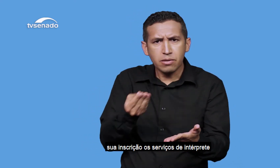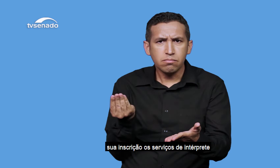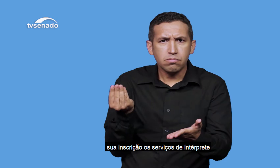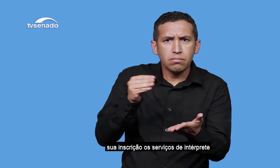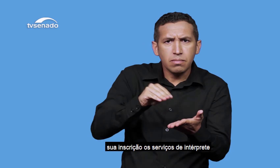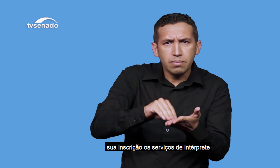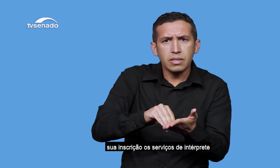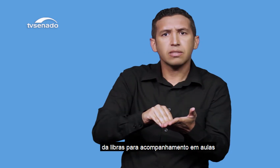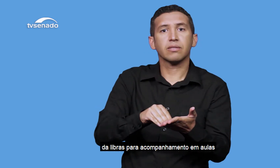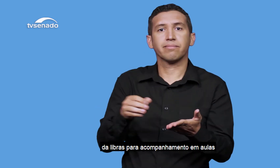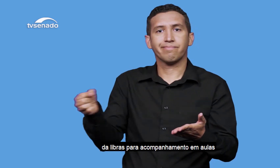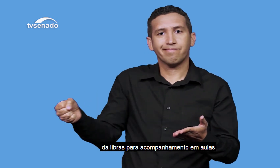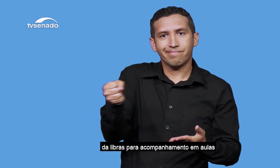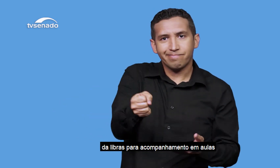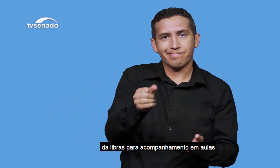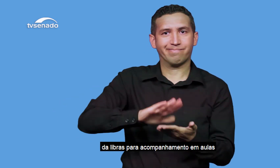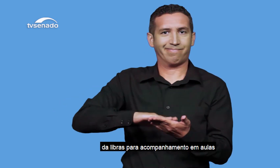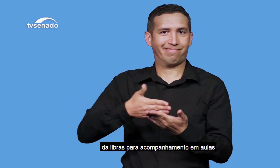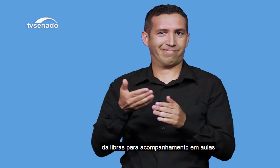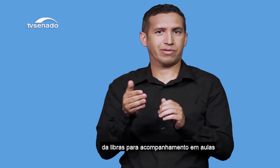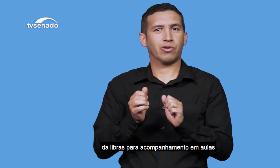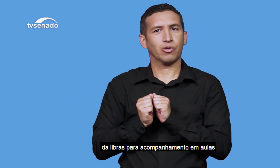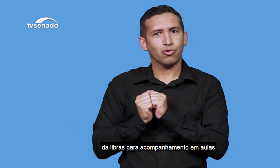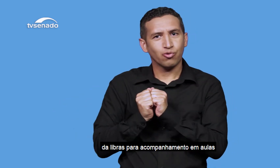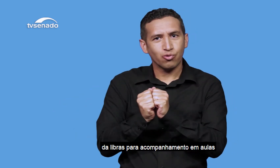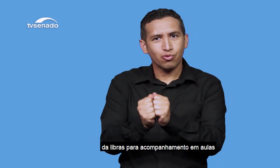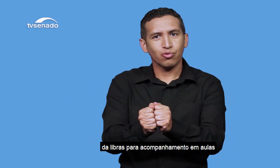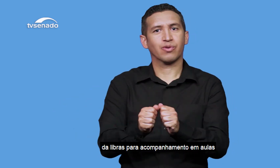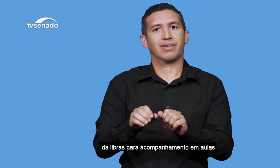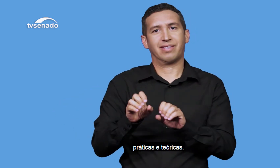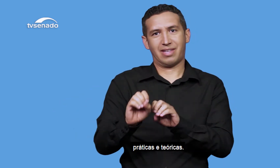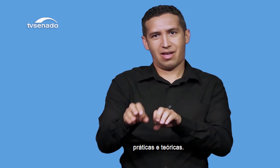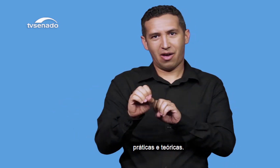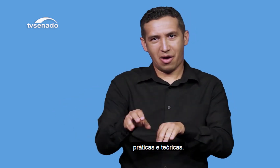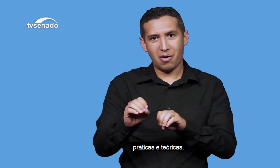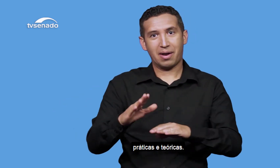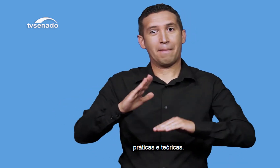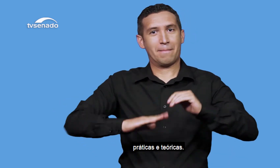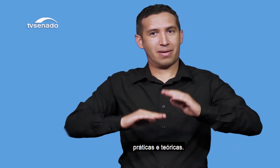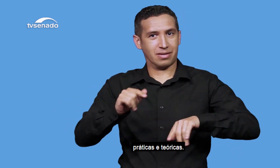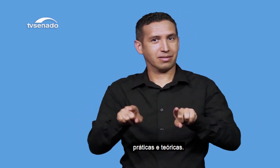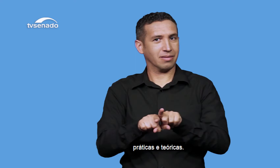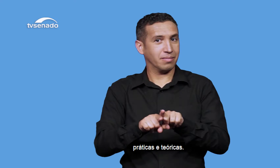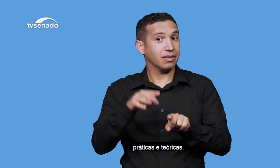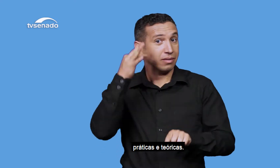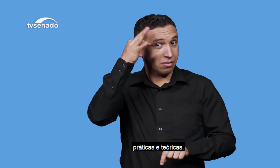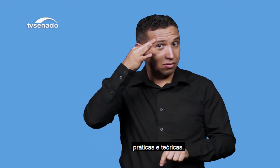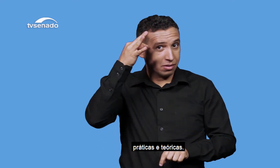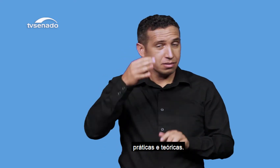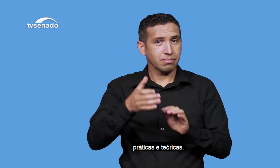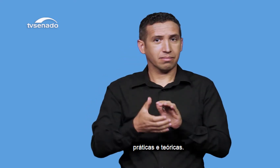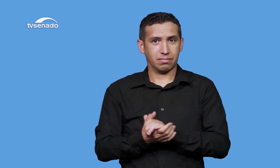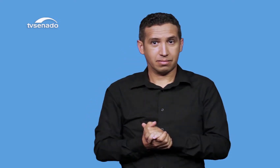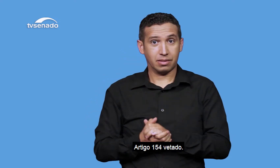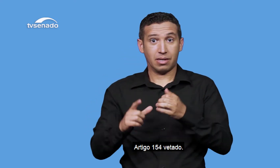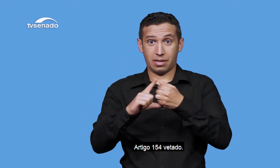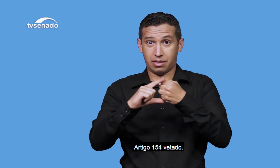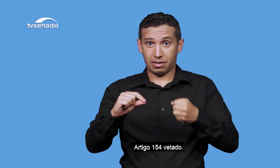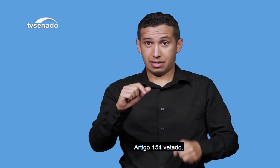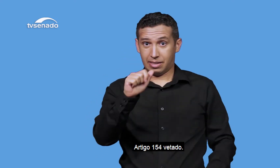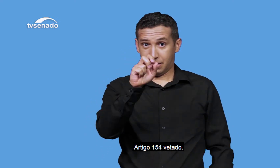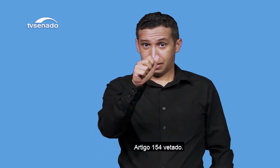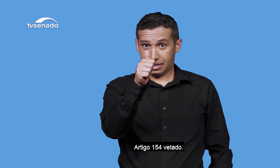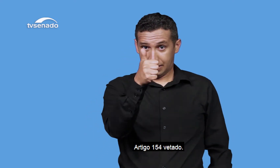serviços de intérprete da libras para acompanhamento em aulas práticas e teóricas artigo